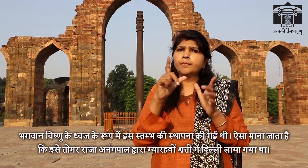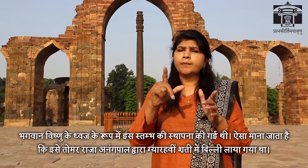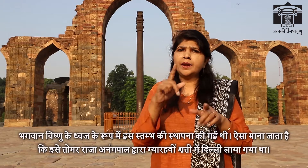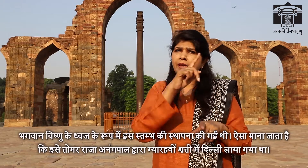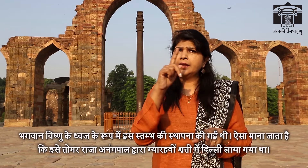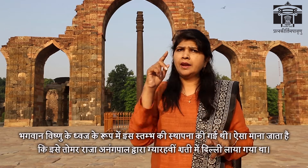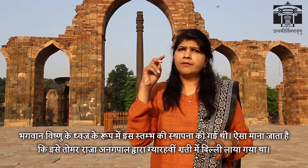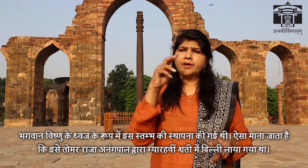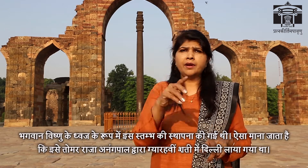लाया गया था।